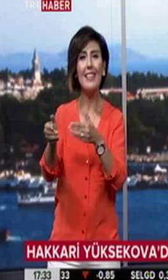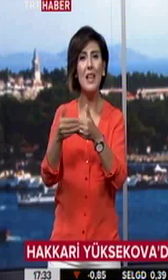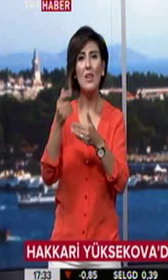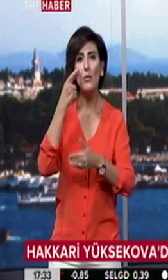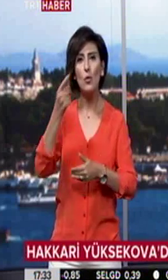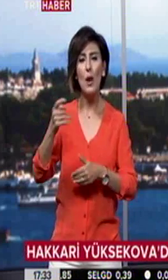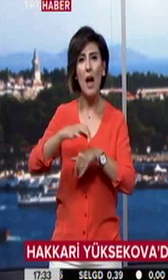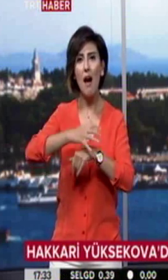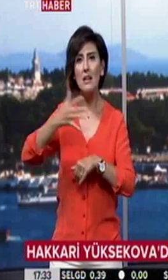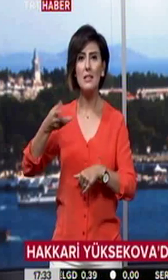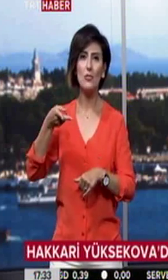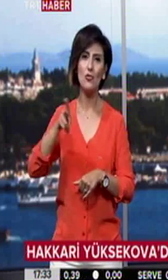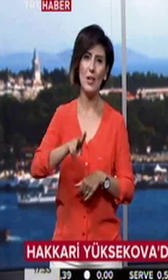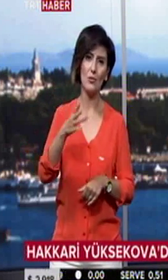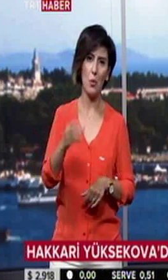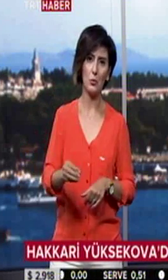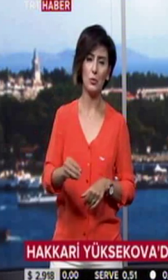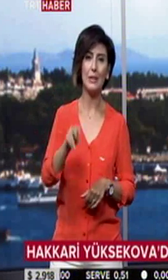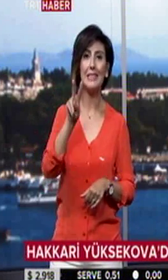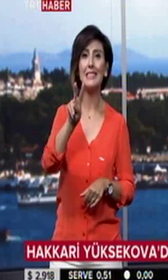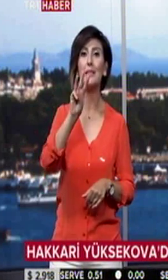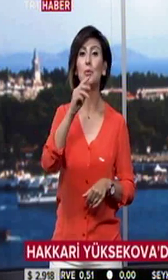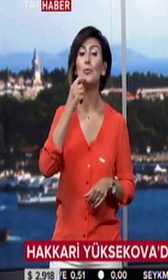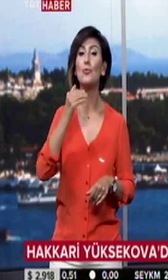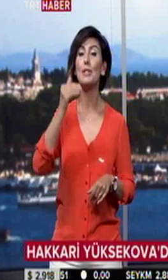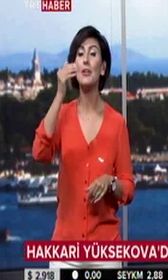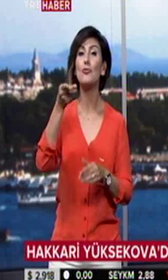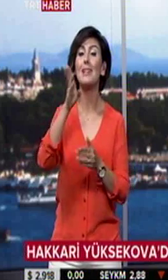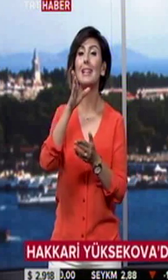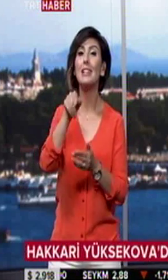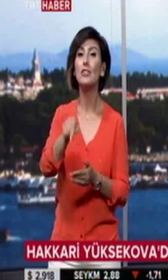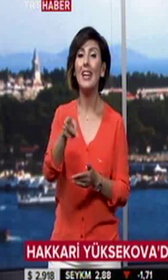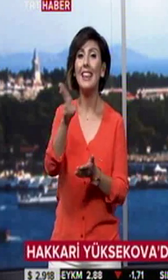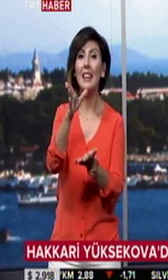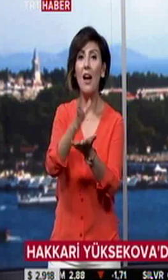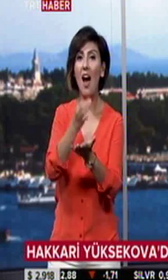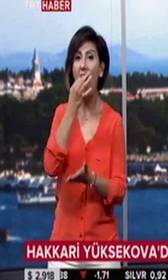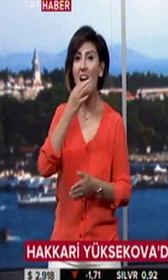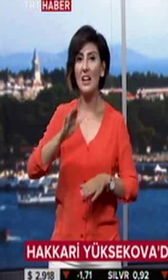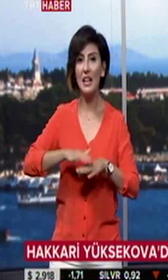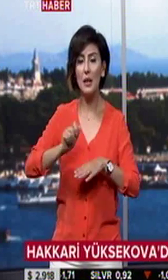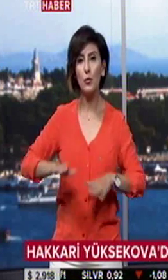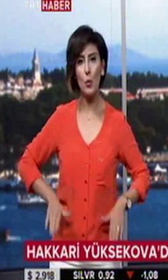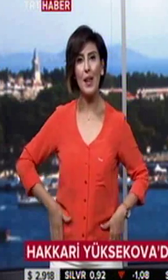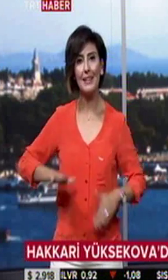gördüğü hastanede şehit oldu. 23 yaşındaki şehidin naaşı Ankara'da düzenlenecek törenin